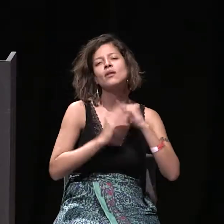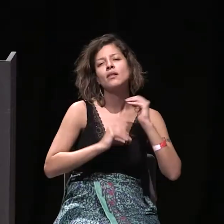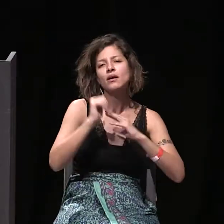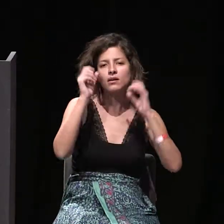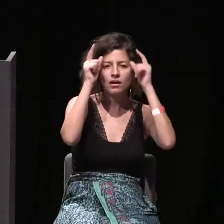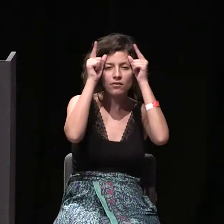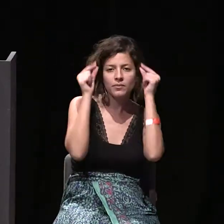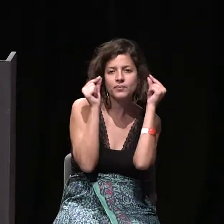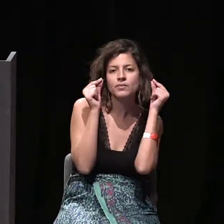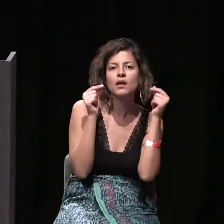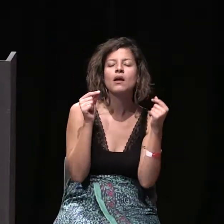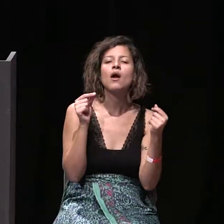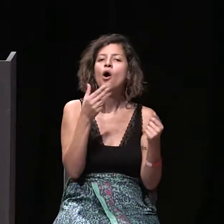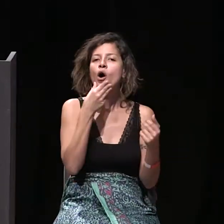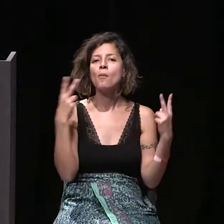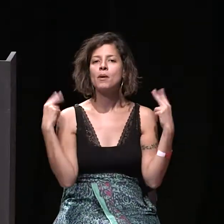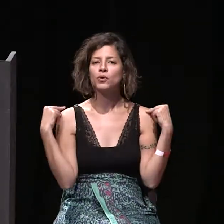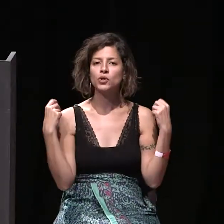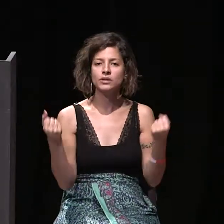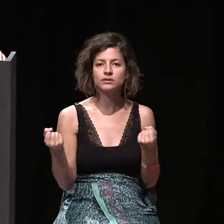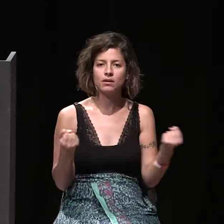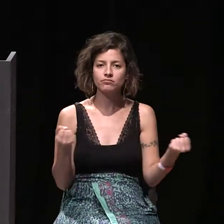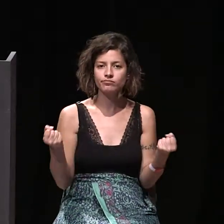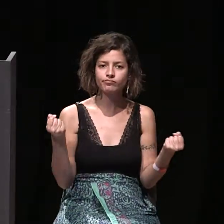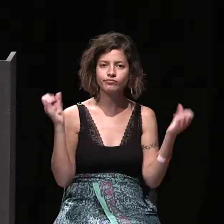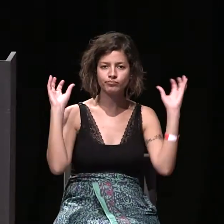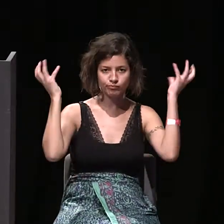as cozinheiras e a equipe de apoio.